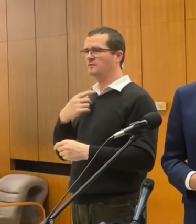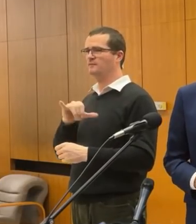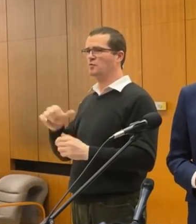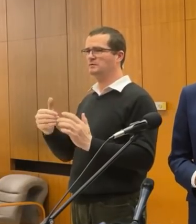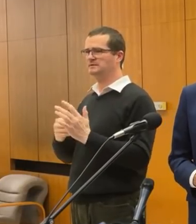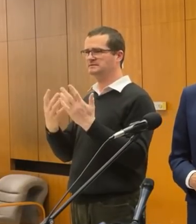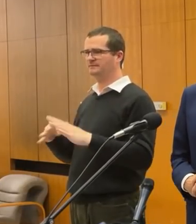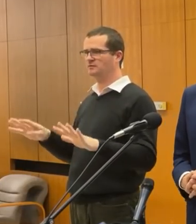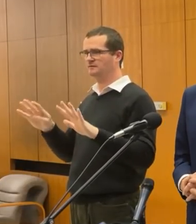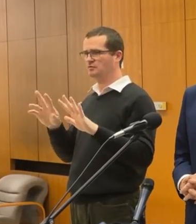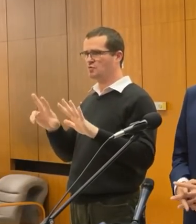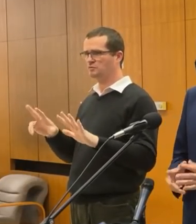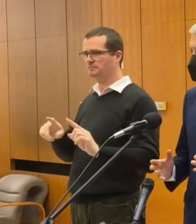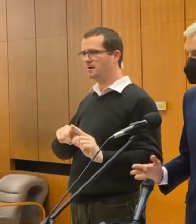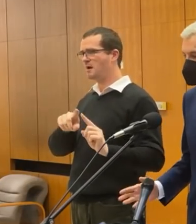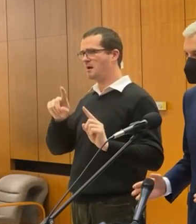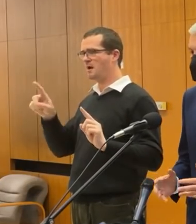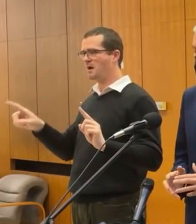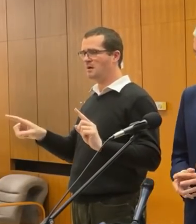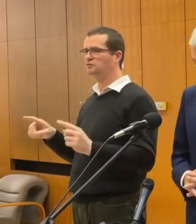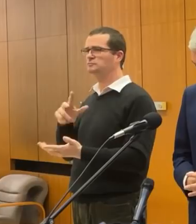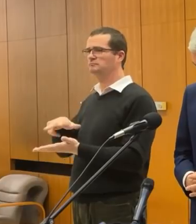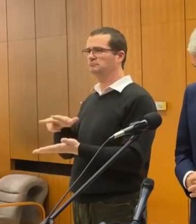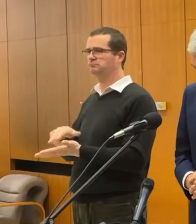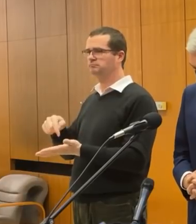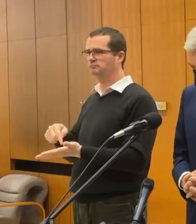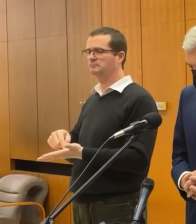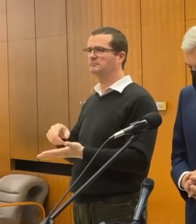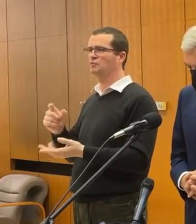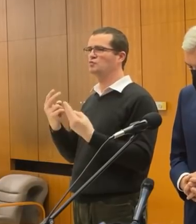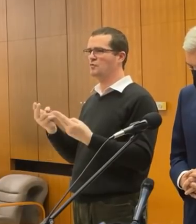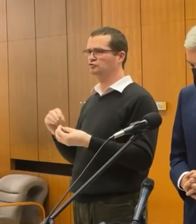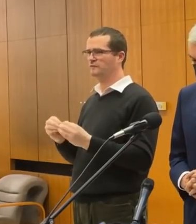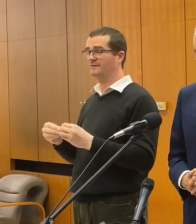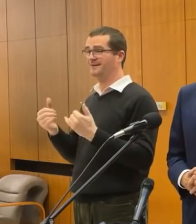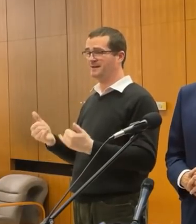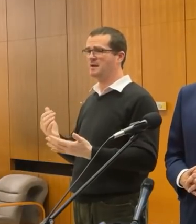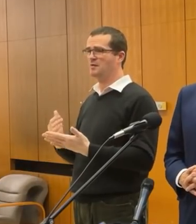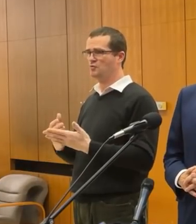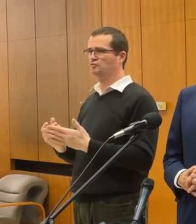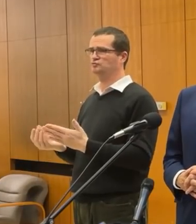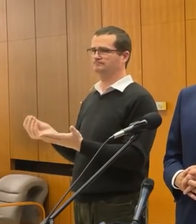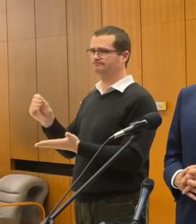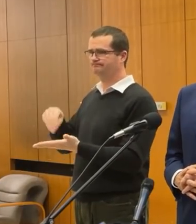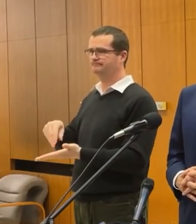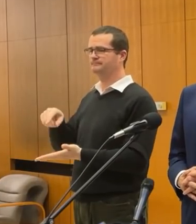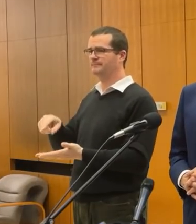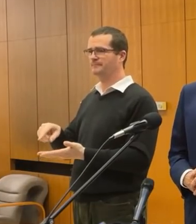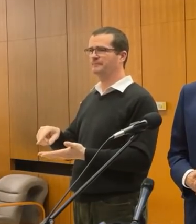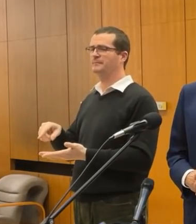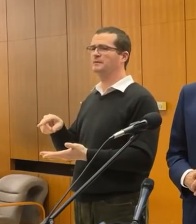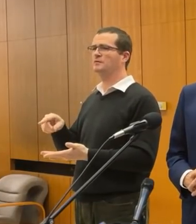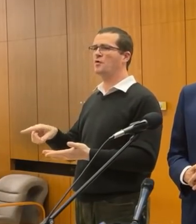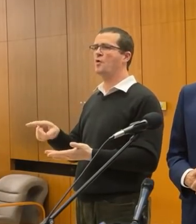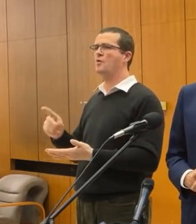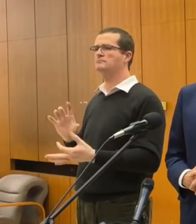roku 1998, na papier je to vždy, je to kľúčová záležitosť, ale teraz to premietame ďalej aj do